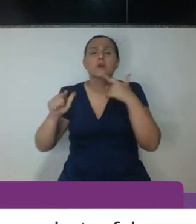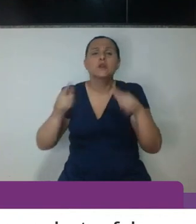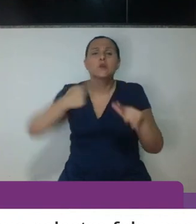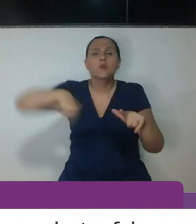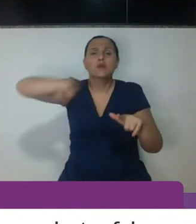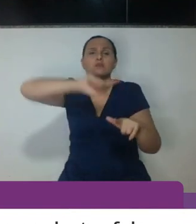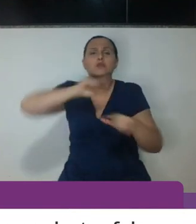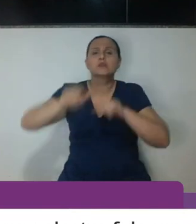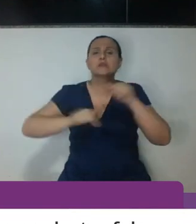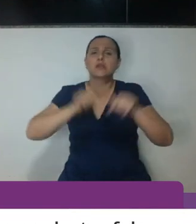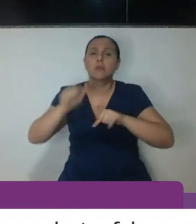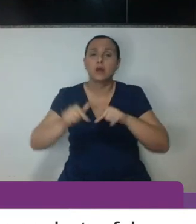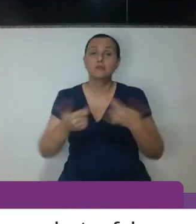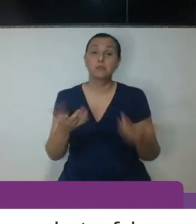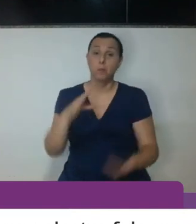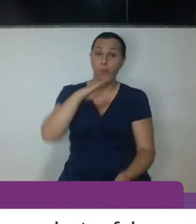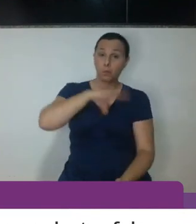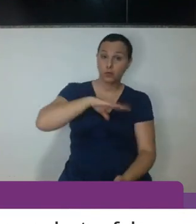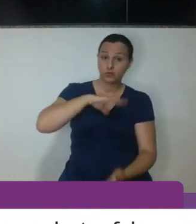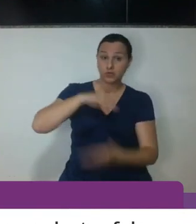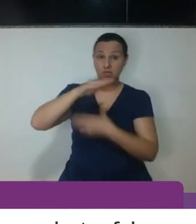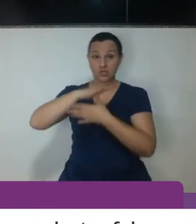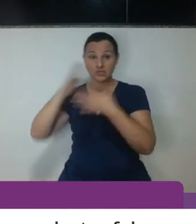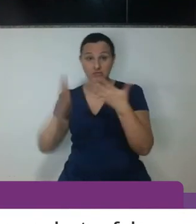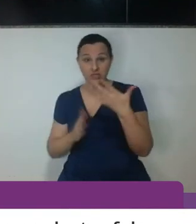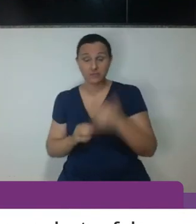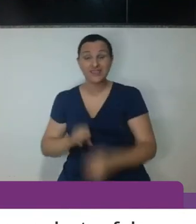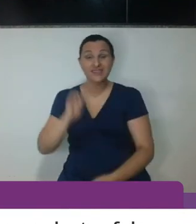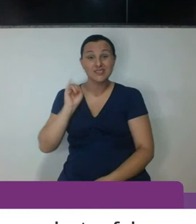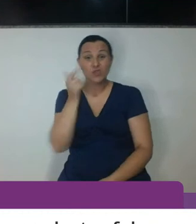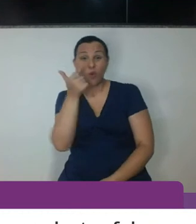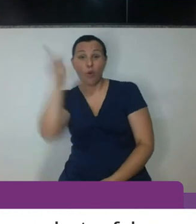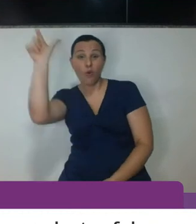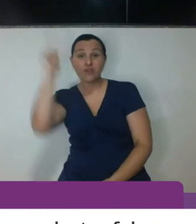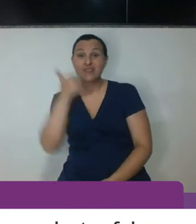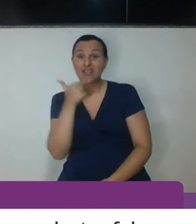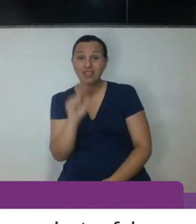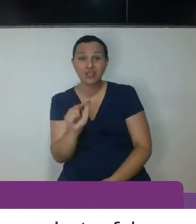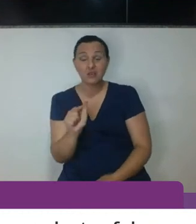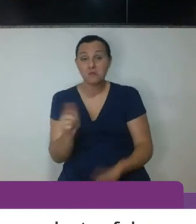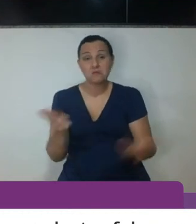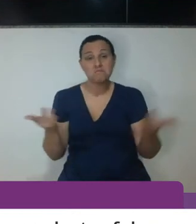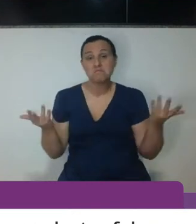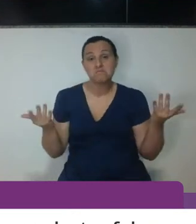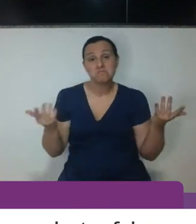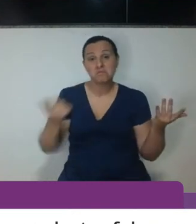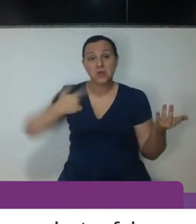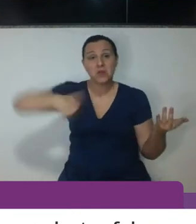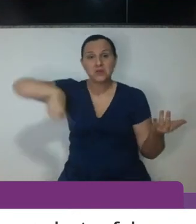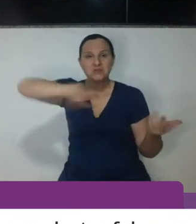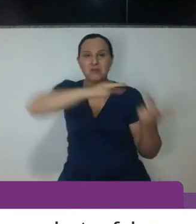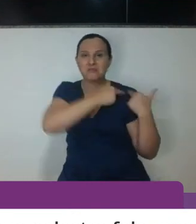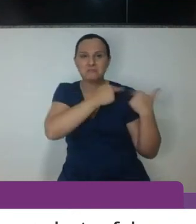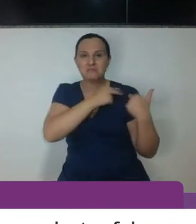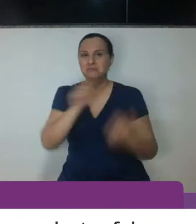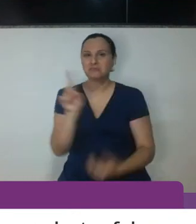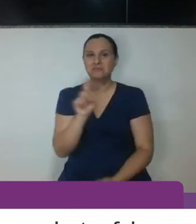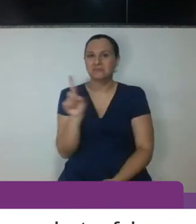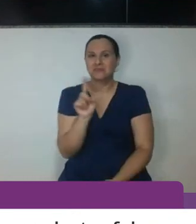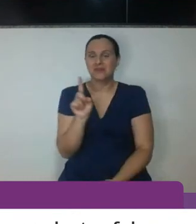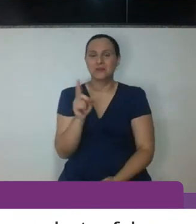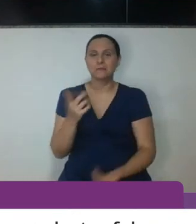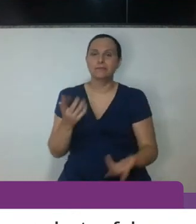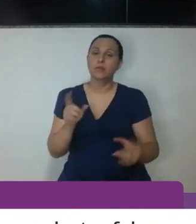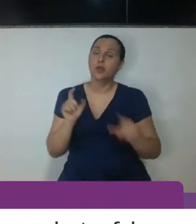a gente não interpreta. Não tem como ser interpretado, porque o nosso par é Libras português. O que nós podemos